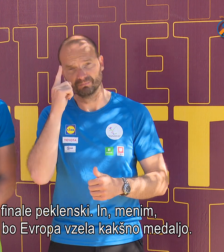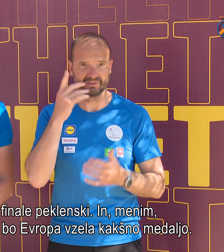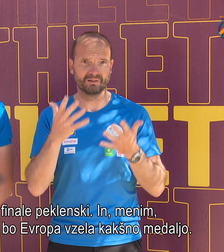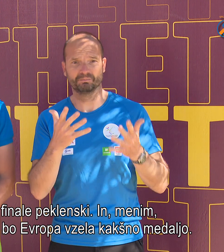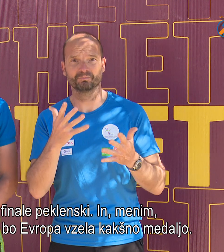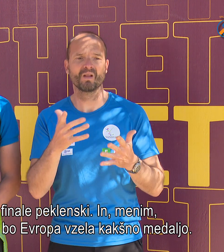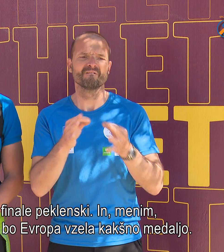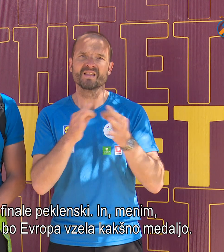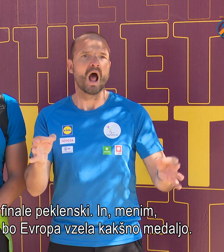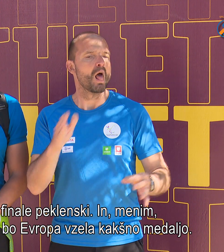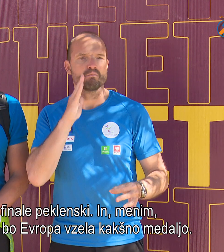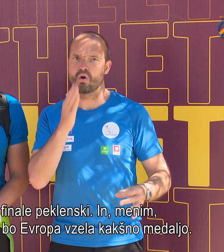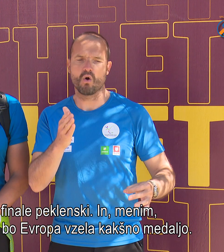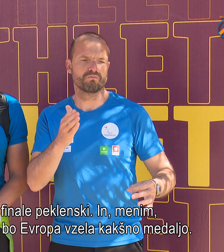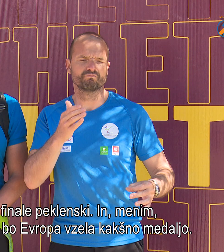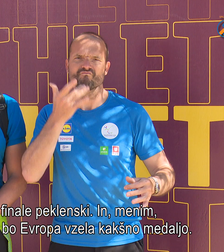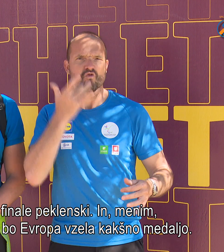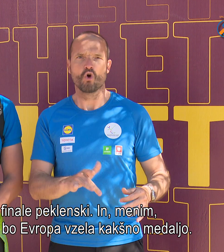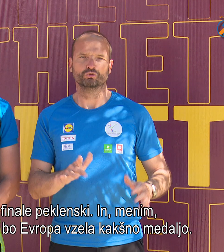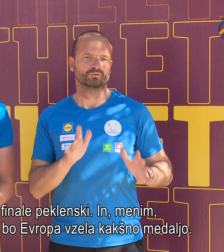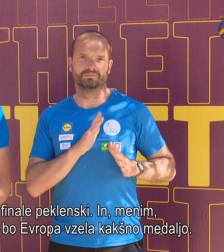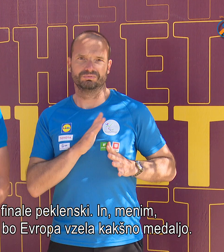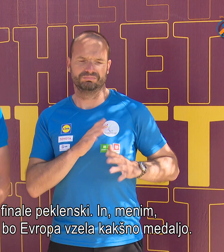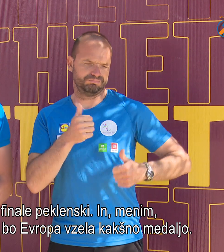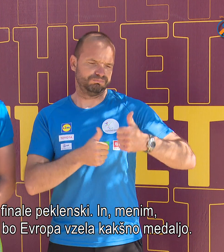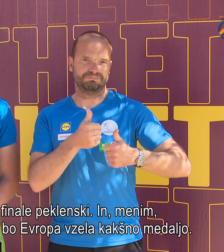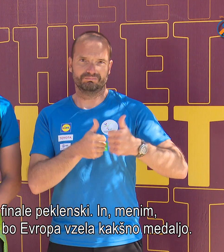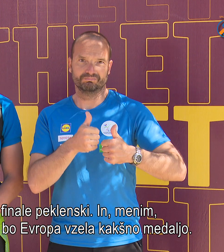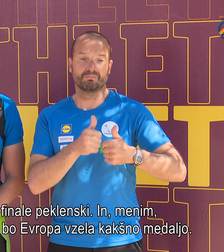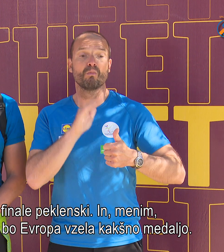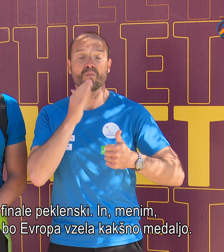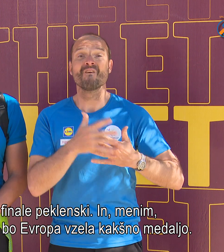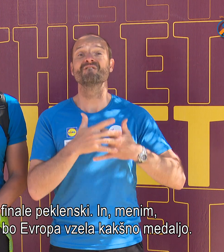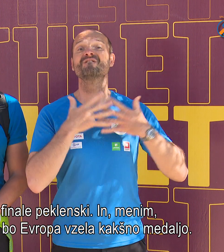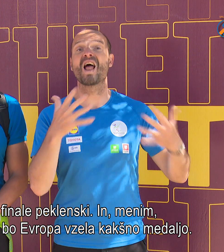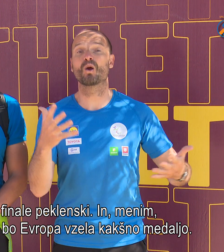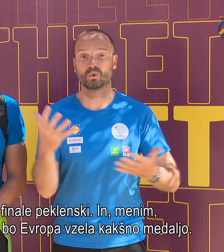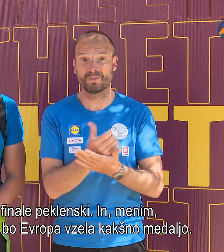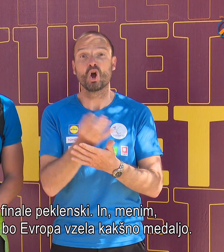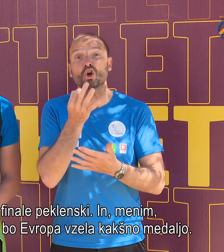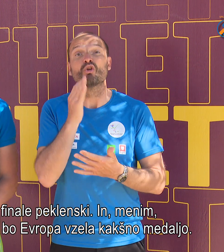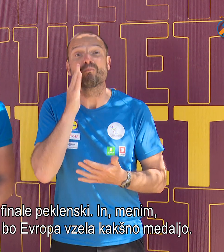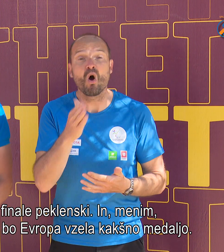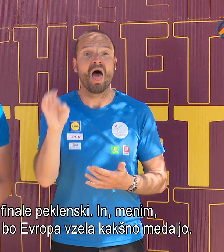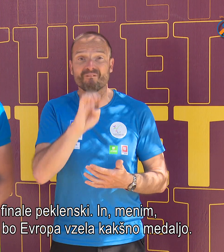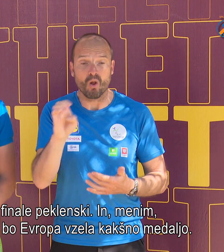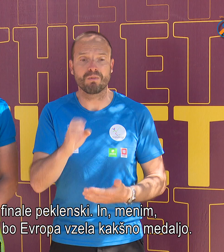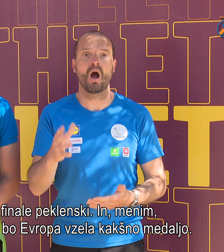finale peklenski in da bo velik uspeh, če bo Evropa vzela kakšno medaljo.